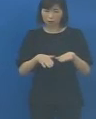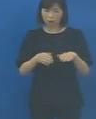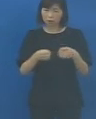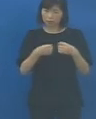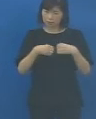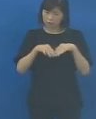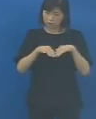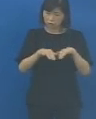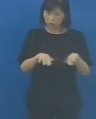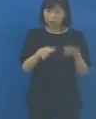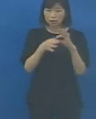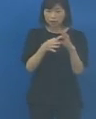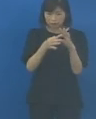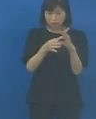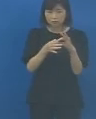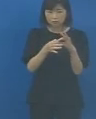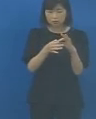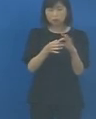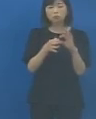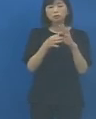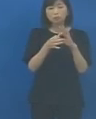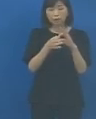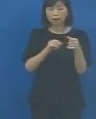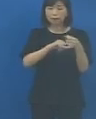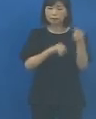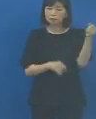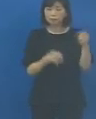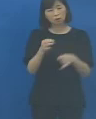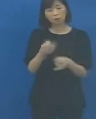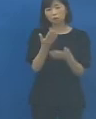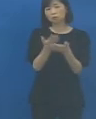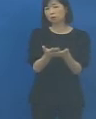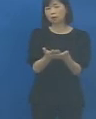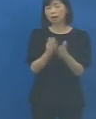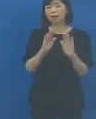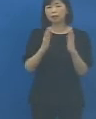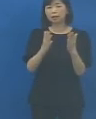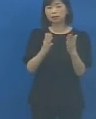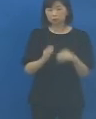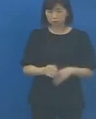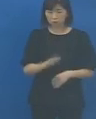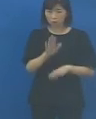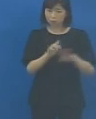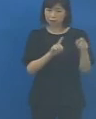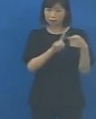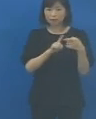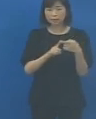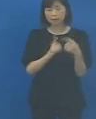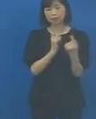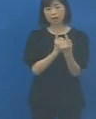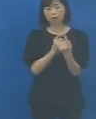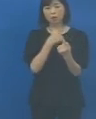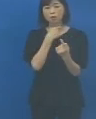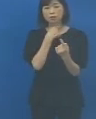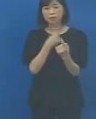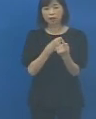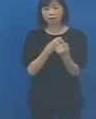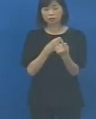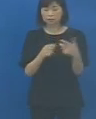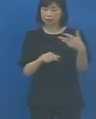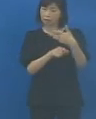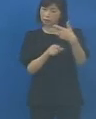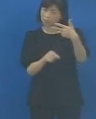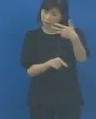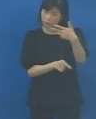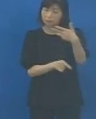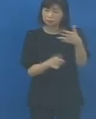ものはキャンセル料を取らないという扱いで柔軟に対応していこうと思いますが、いずれにいたしましてもこの8月いっぱいぐ